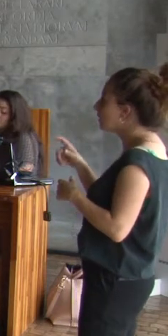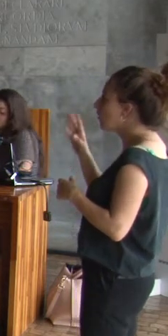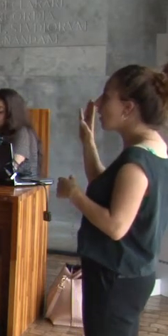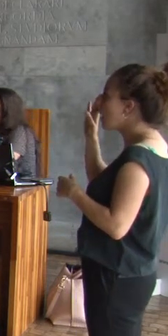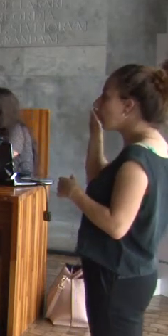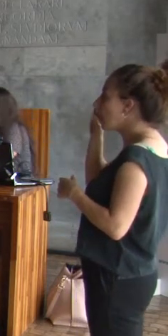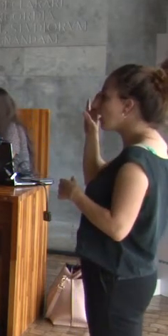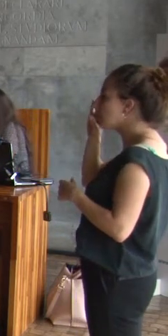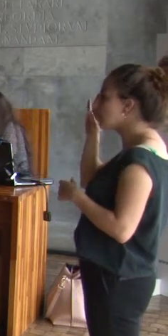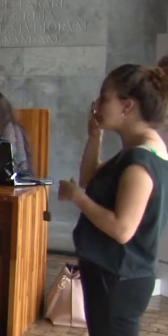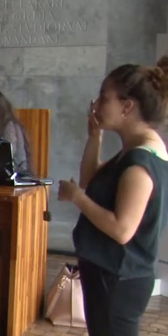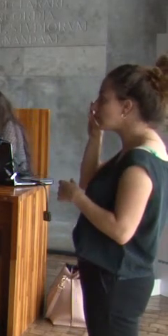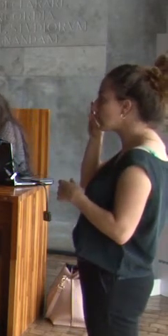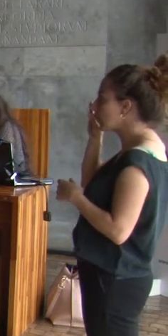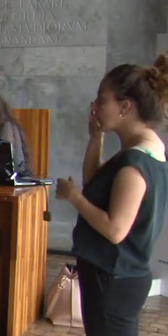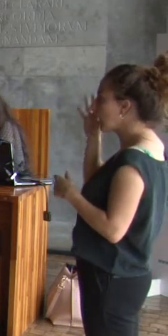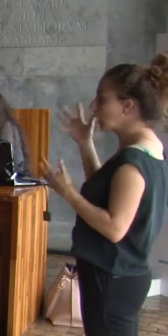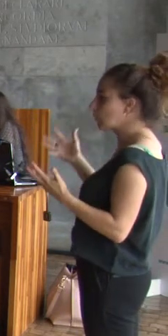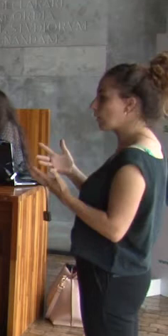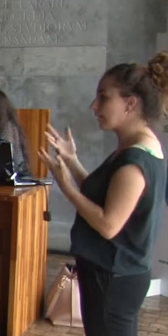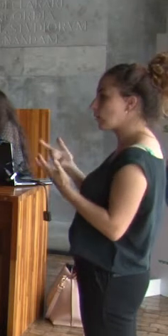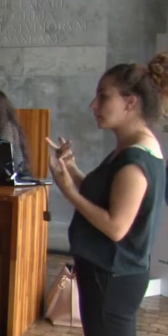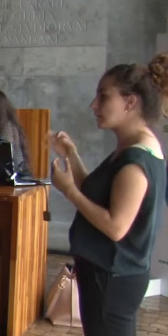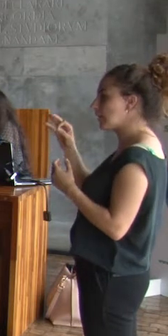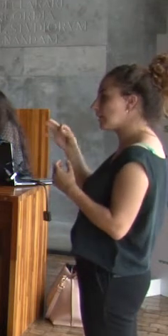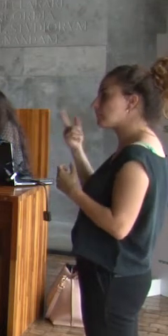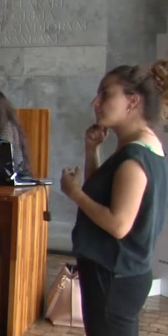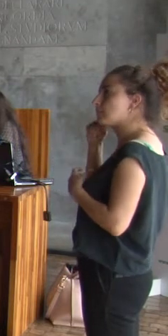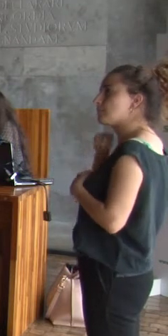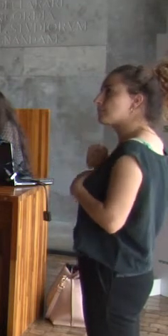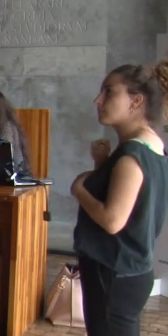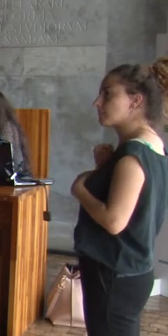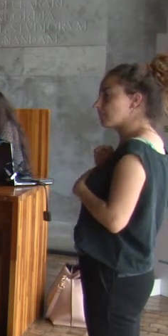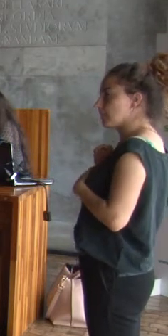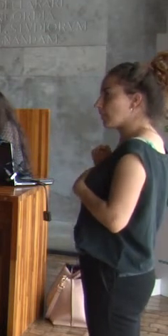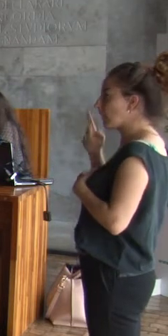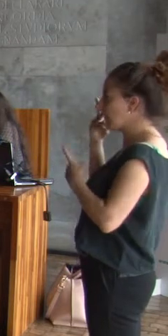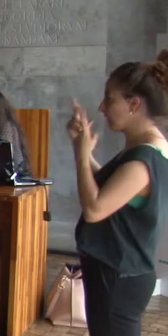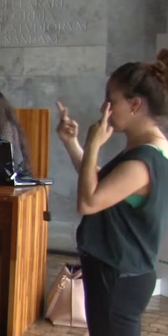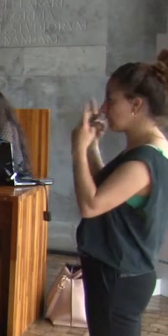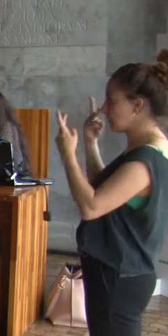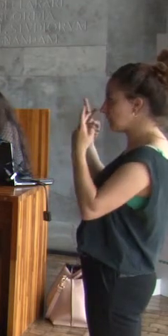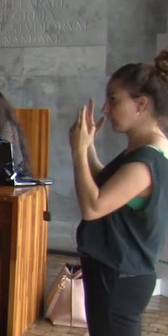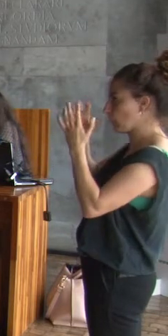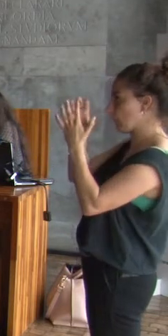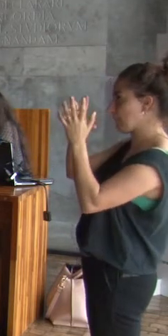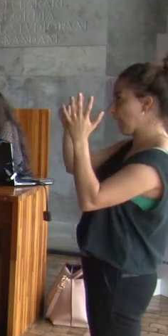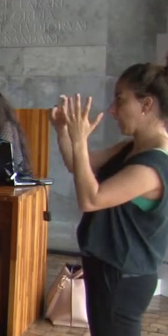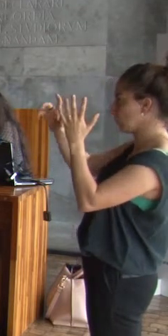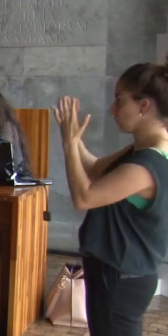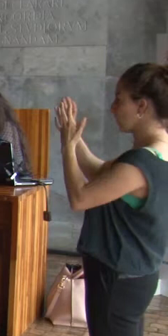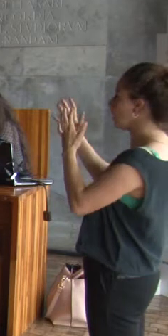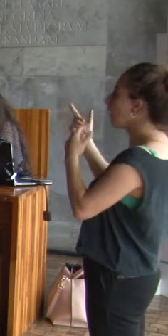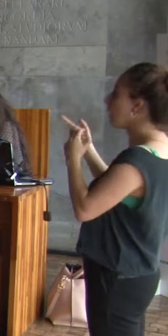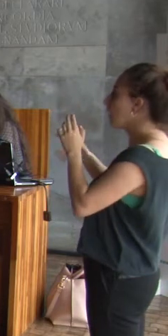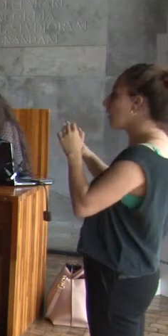su qualcosa che risulta a volte più interiore che visivo, appunto basato sulle immagini, qualcosa di